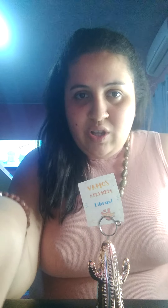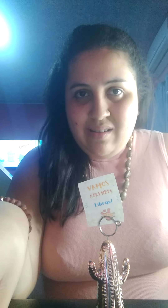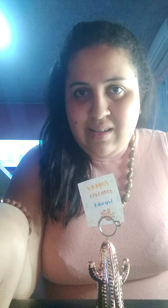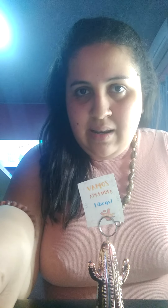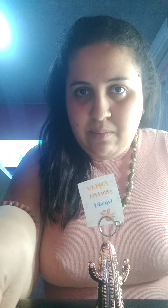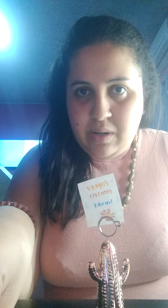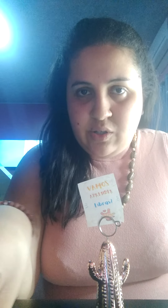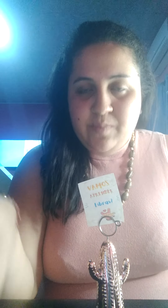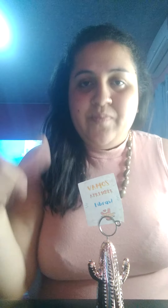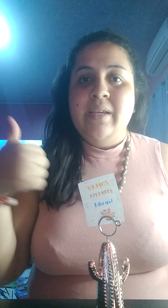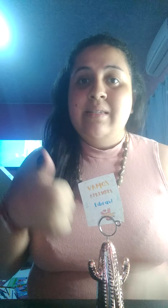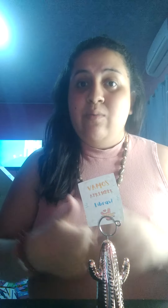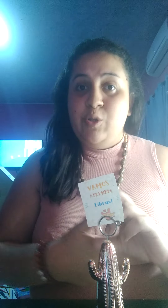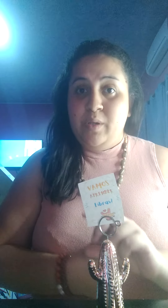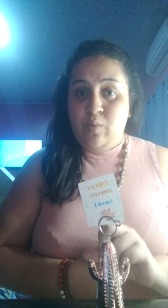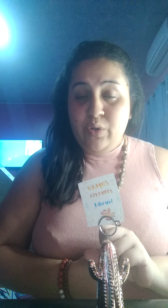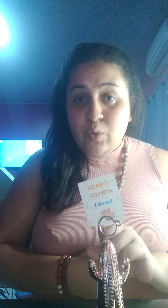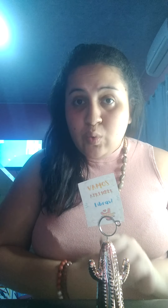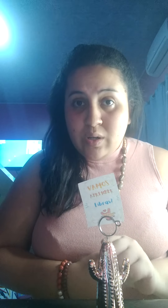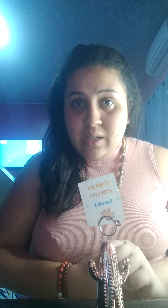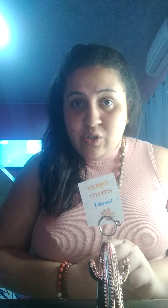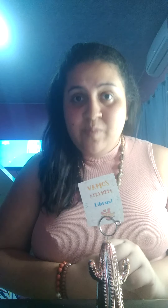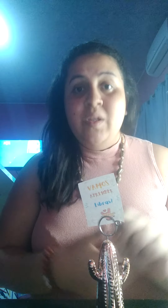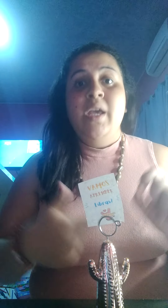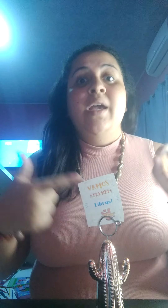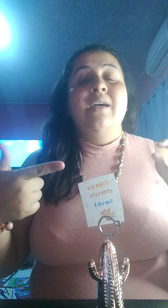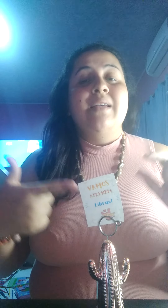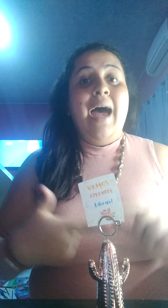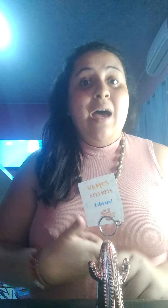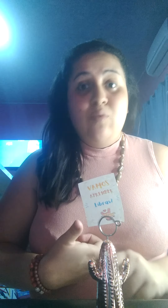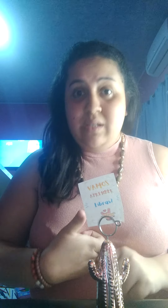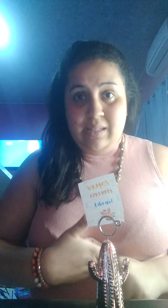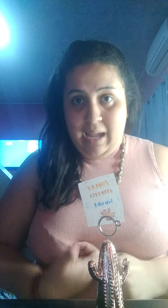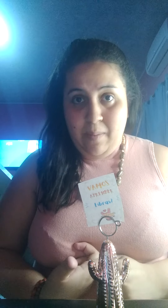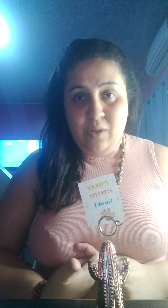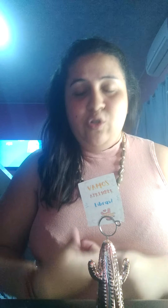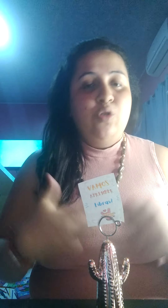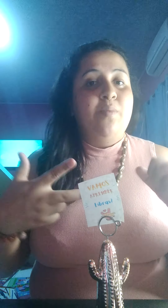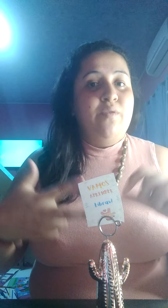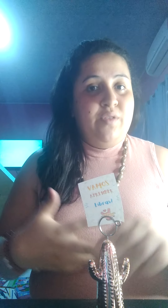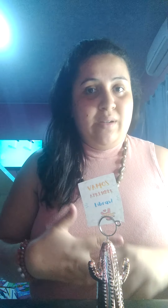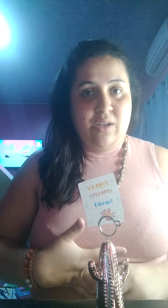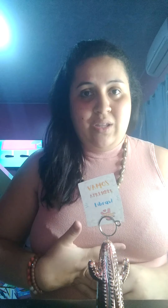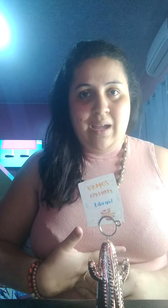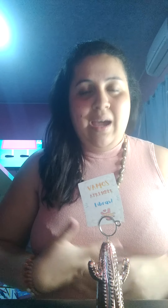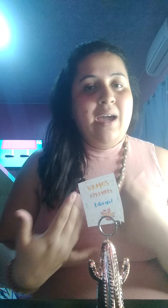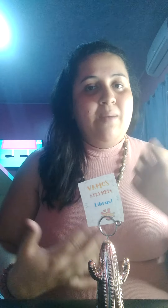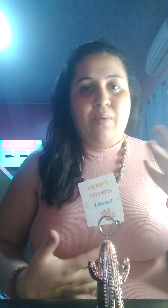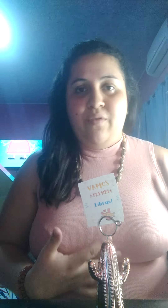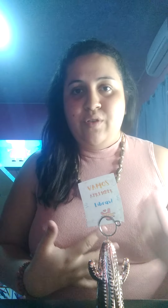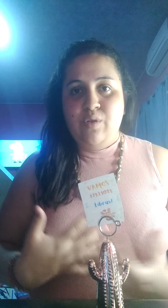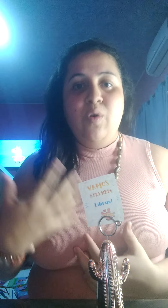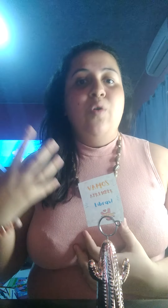utiliza a Libras? São as pessoas surdas, os intérpretes, profissionais da área,